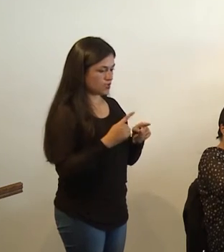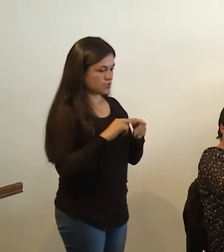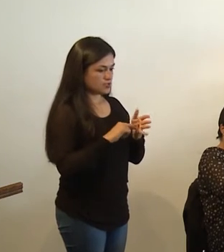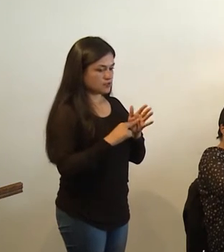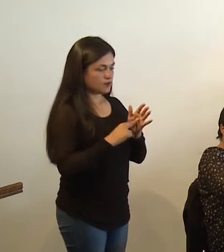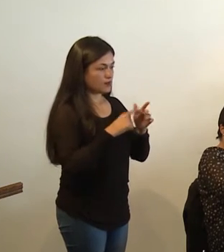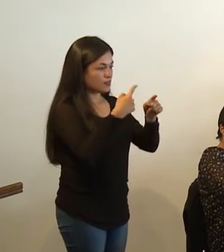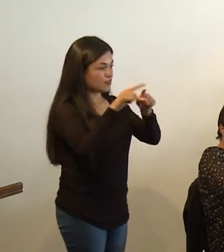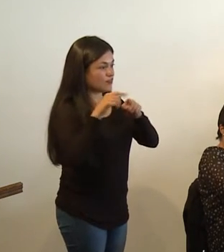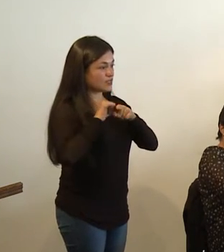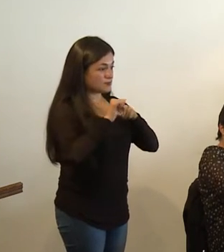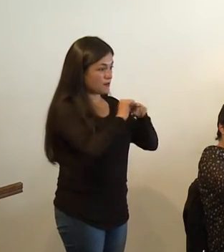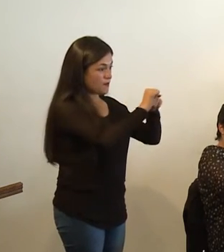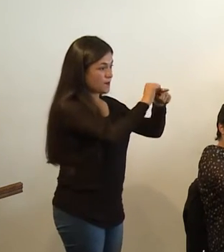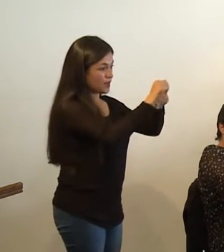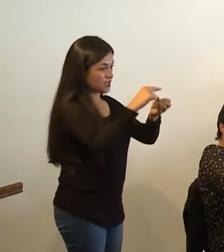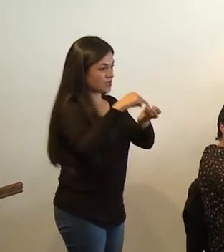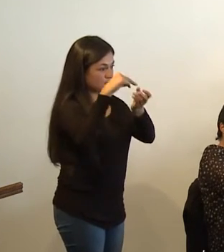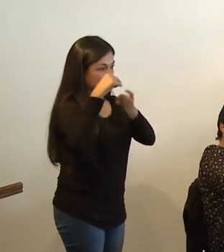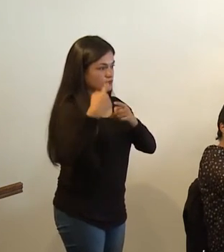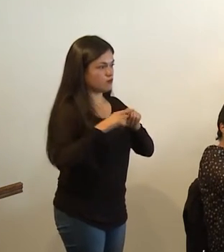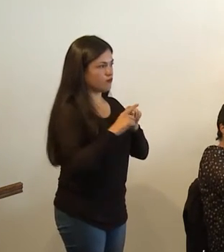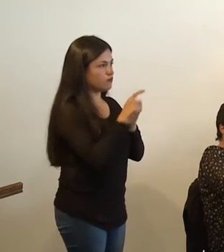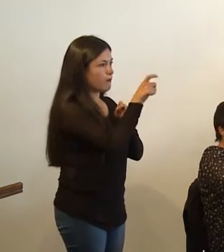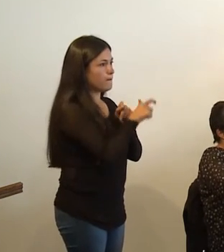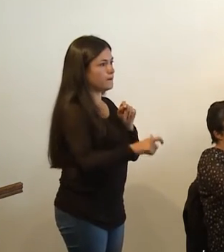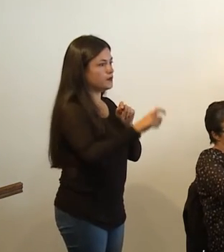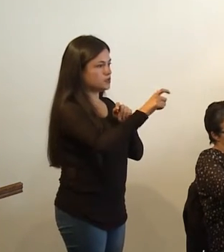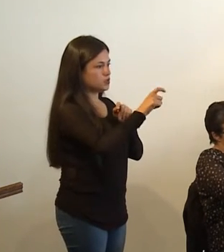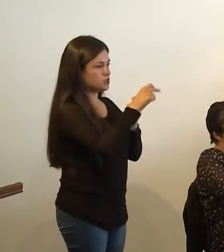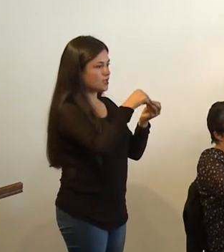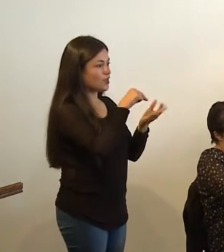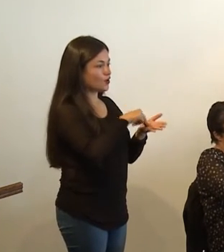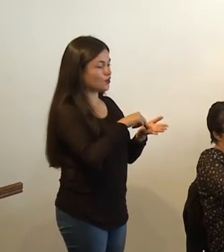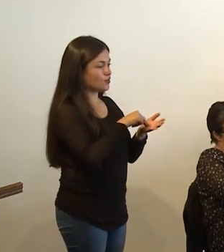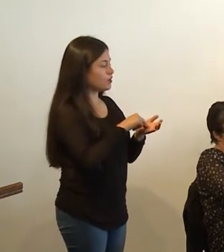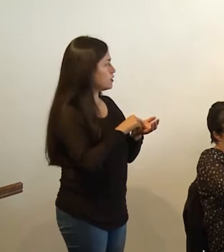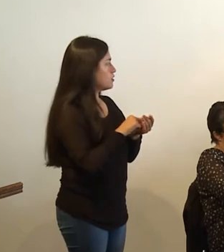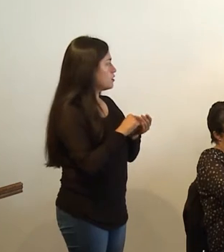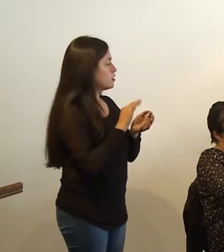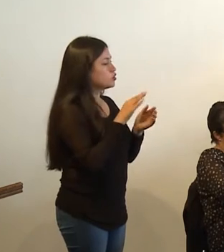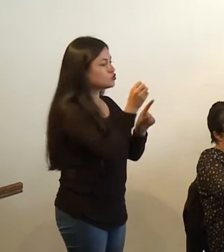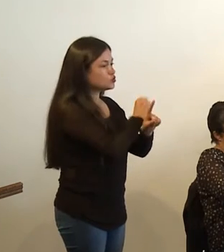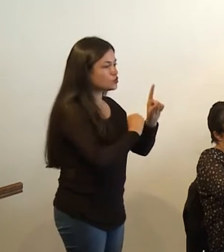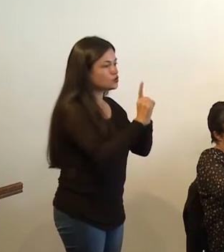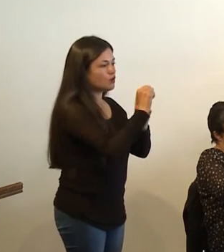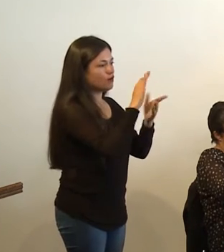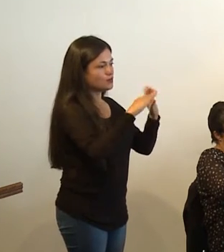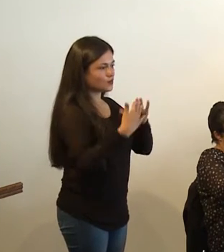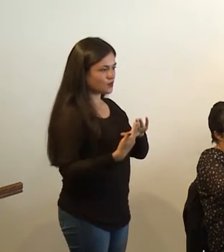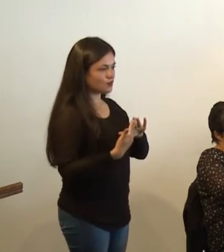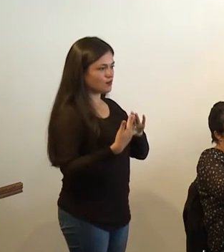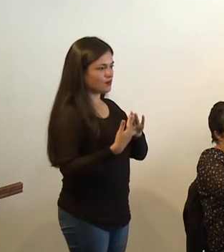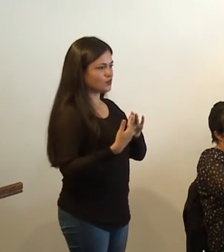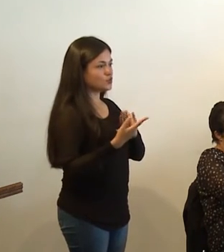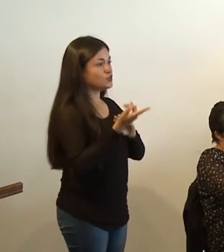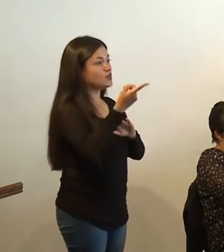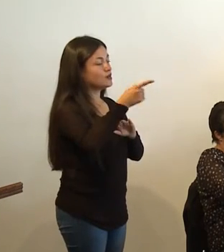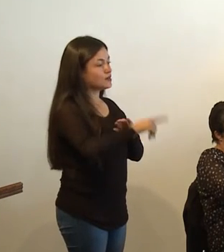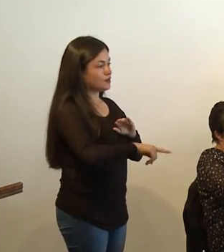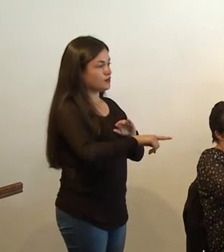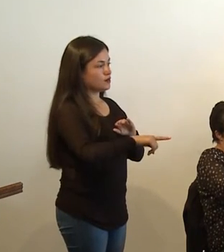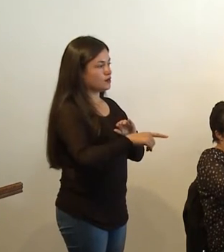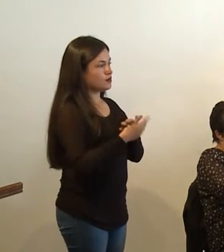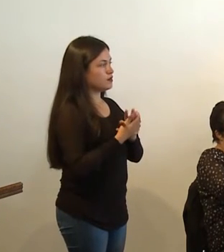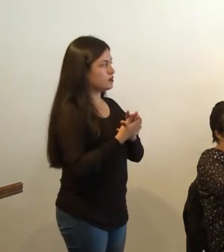educativas que también están agenciando diferentes actores en contextos, en ese momento, bueno, sociales, comunitarios, y que